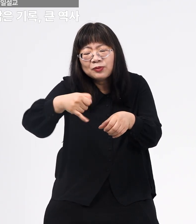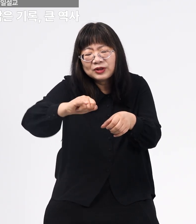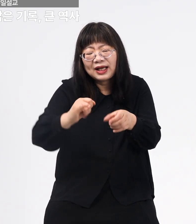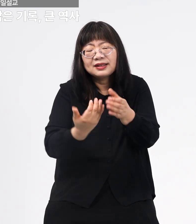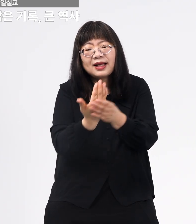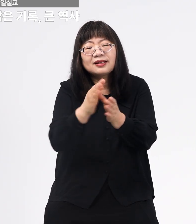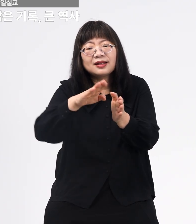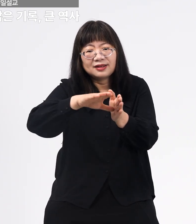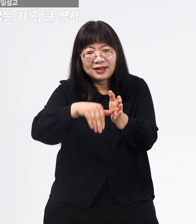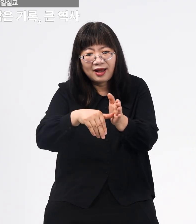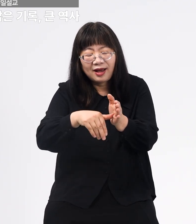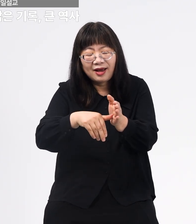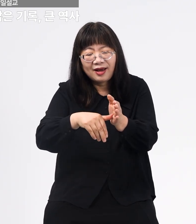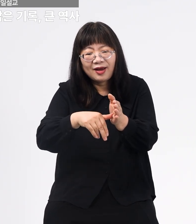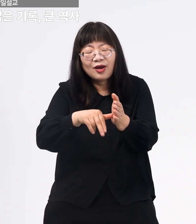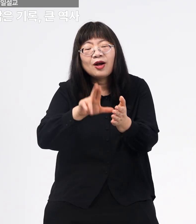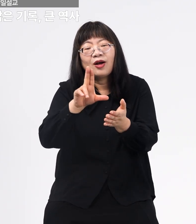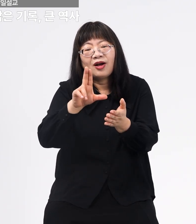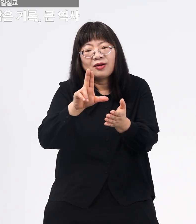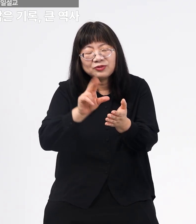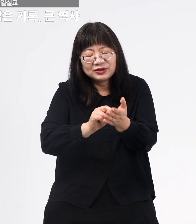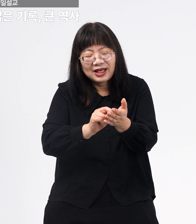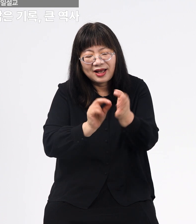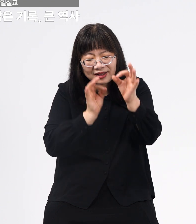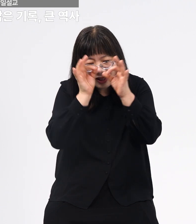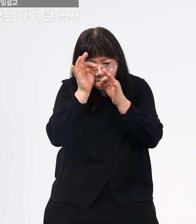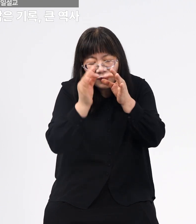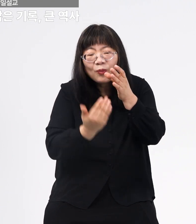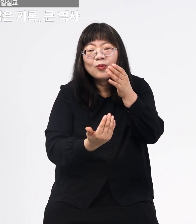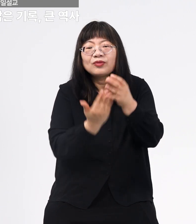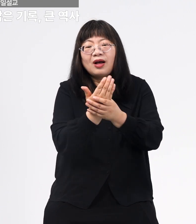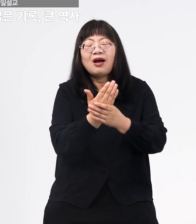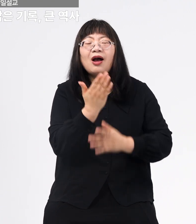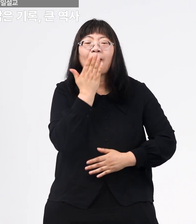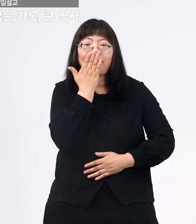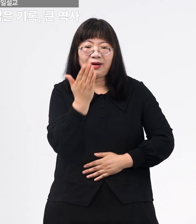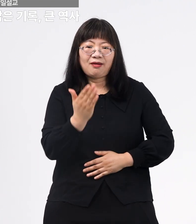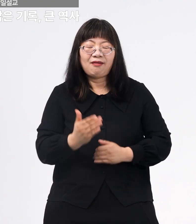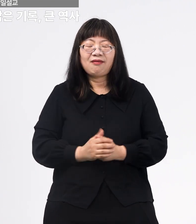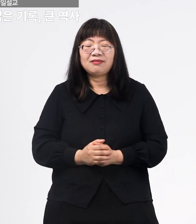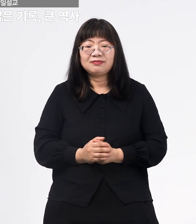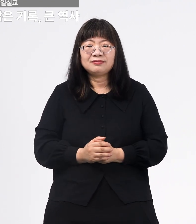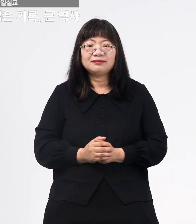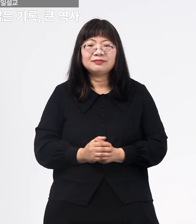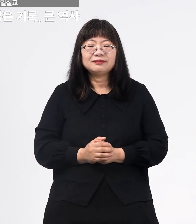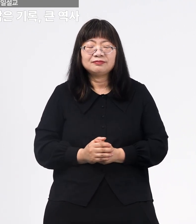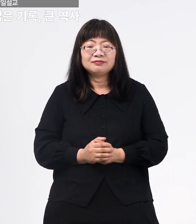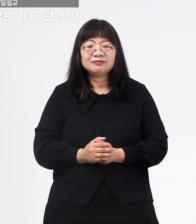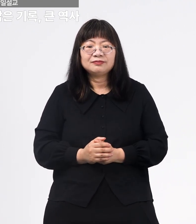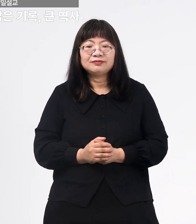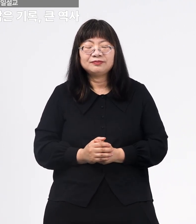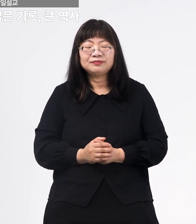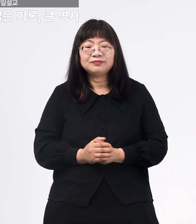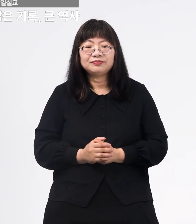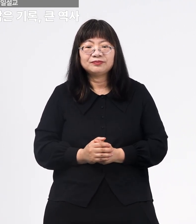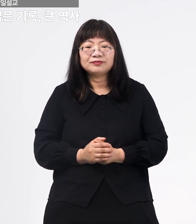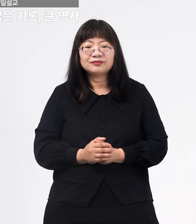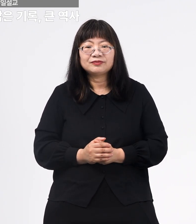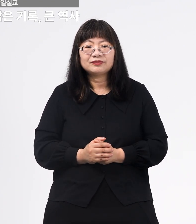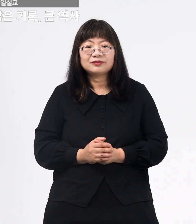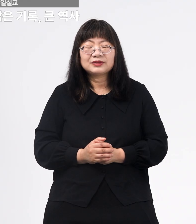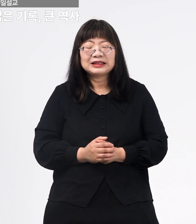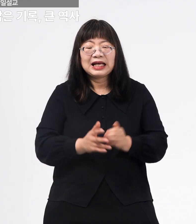여러분 볼트 하나가 금이 가 있거나 헐렁하게 조인트가 됐을 때 그냥